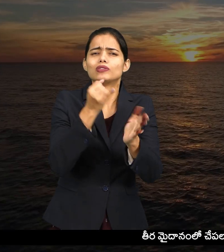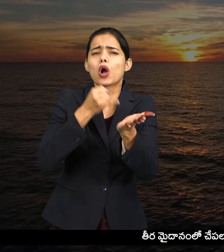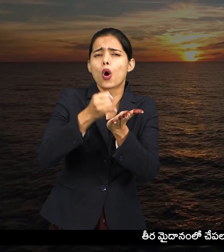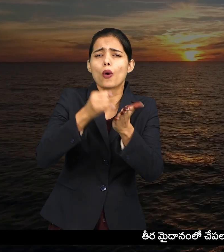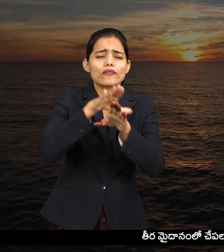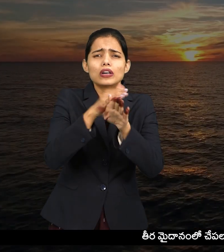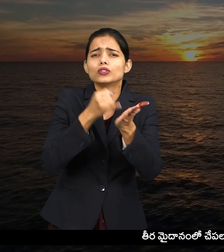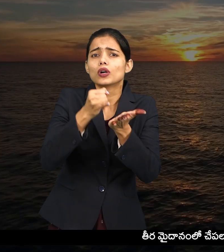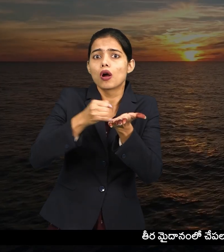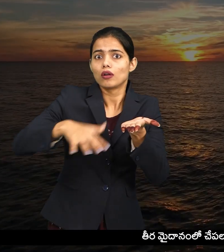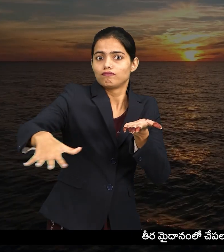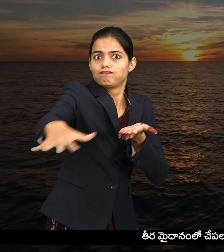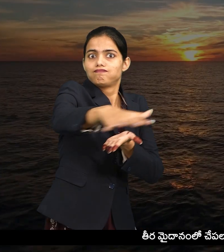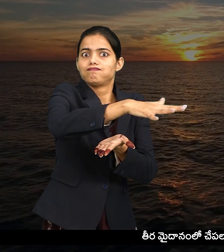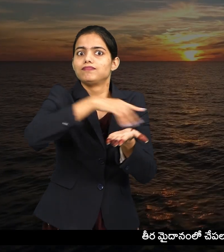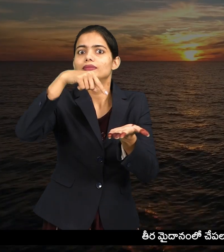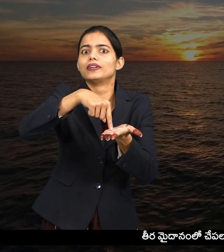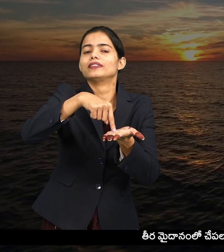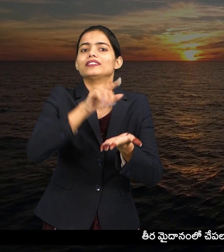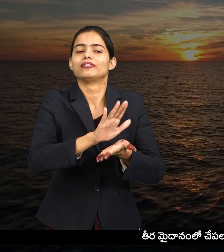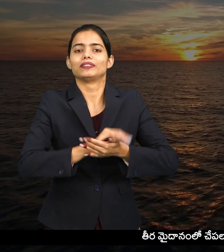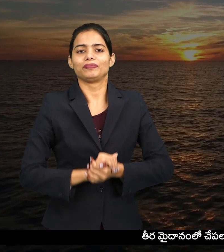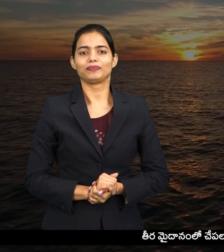తీర మైదానంలో చేపలు పట్టే గ్రామం.